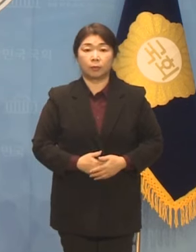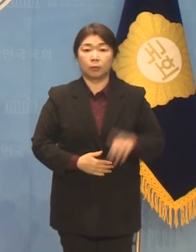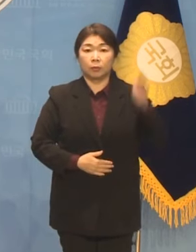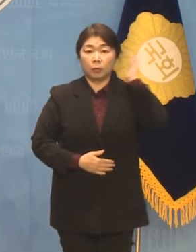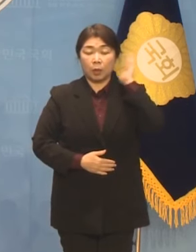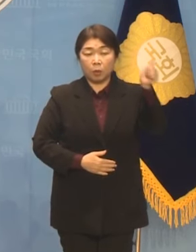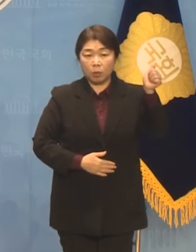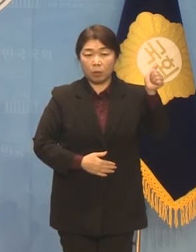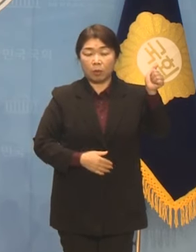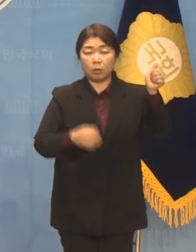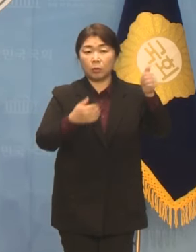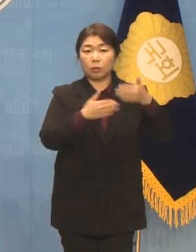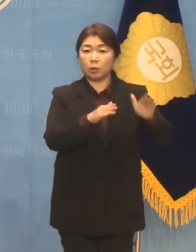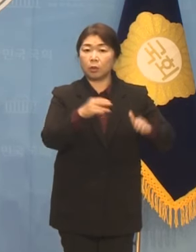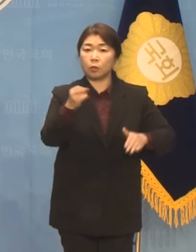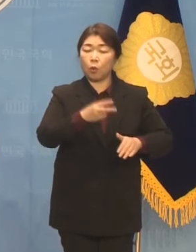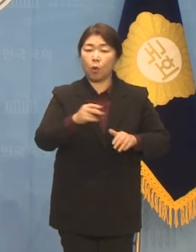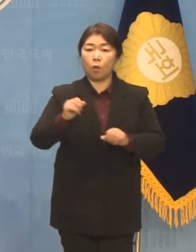대통령실, 국방부를 비롯해